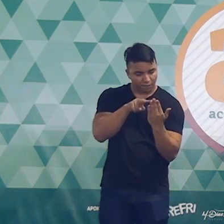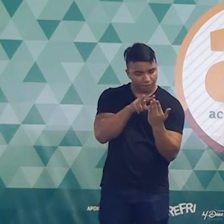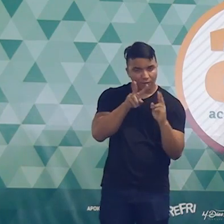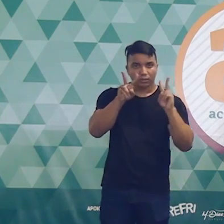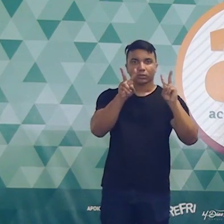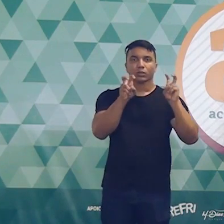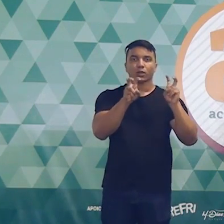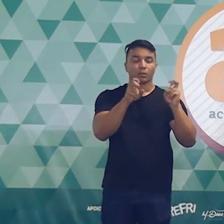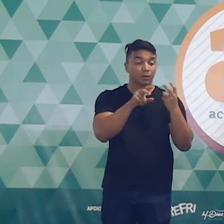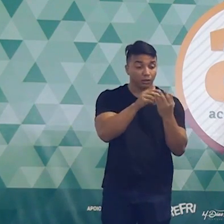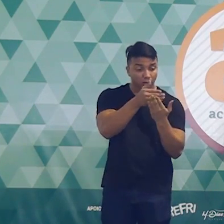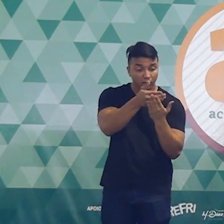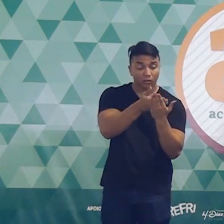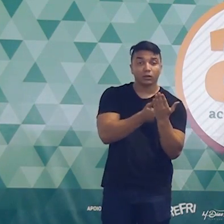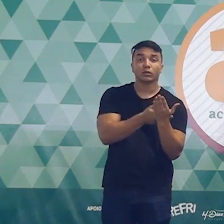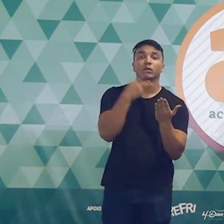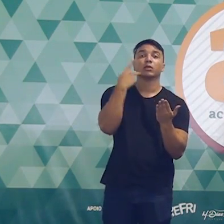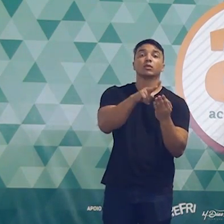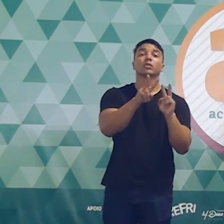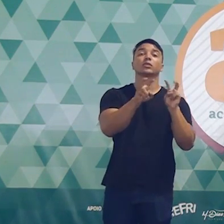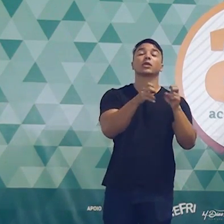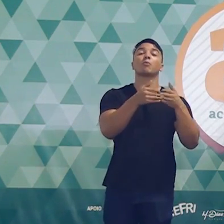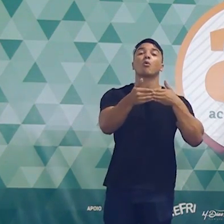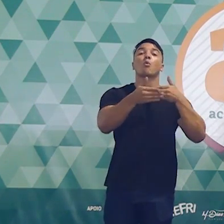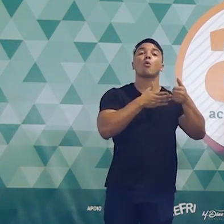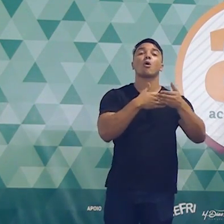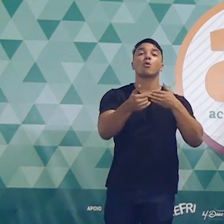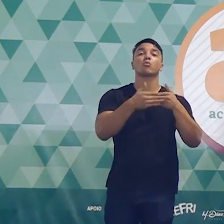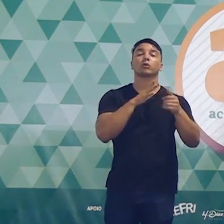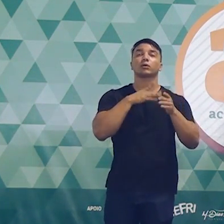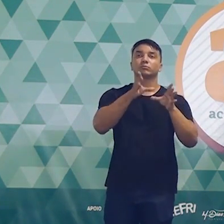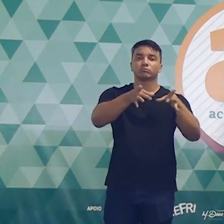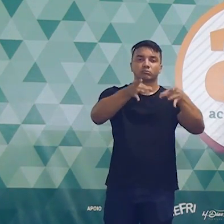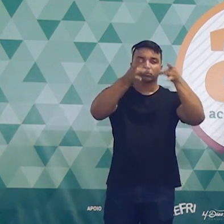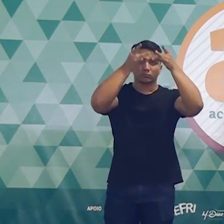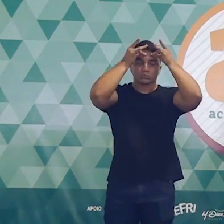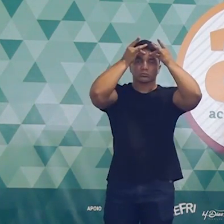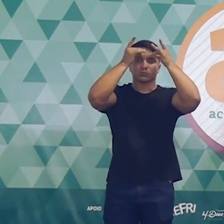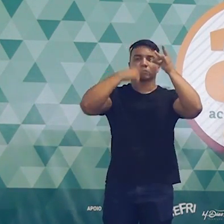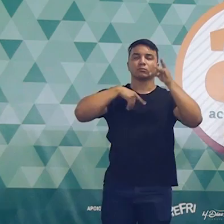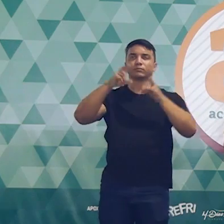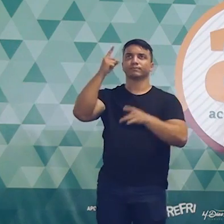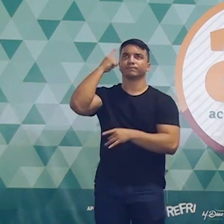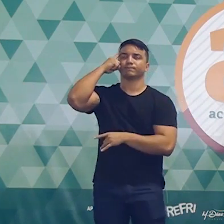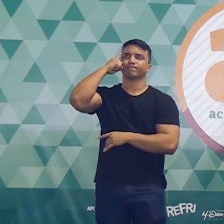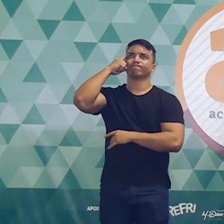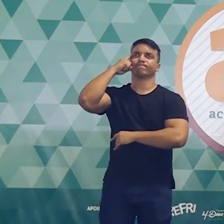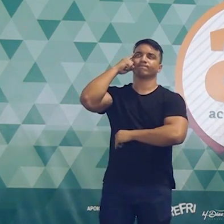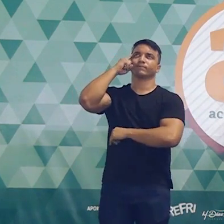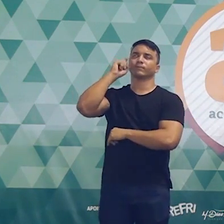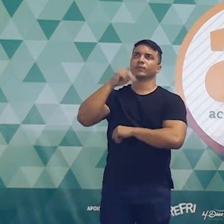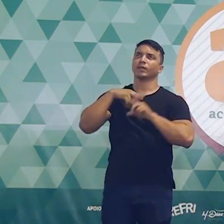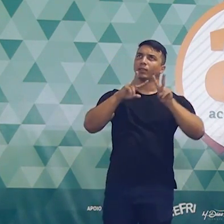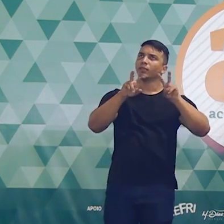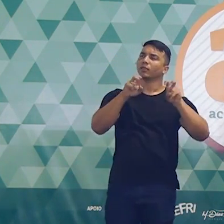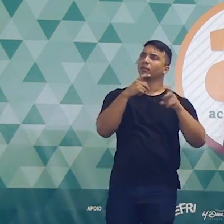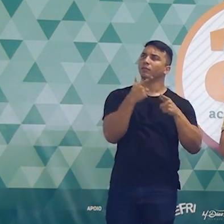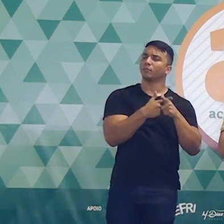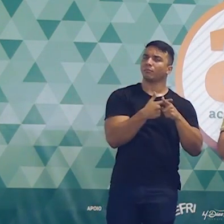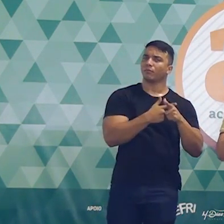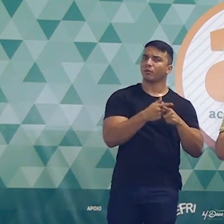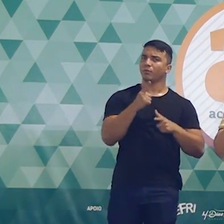tema que estiver lá, você introjeta, você mentaliza assim, se esse tema está